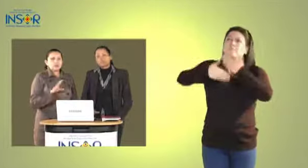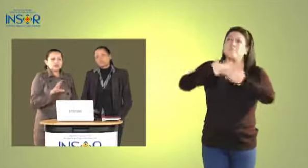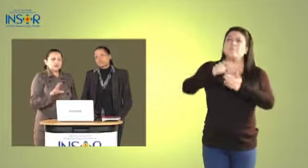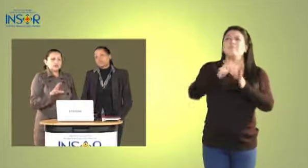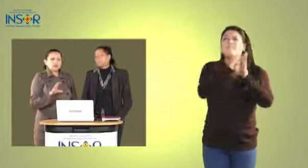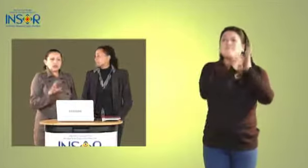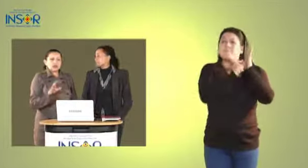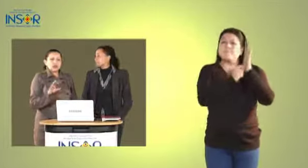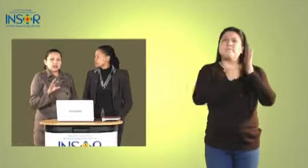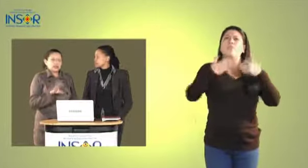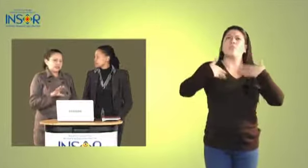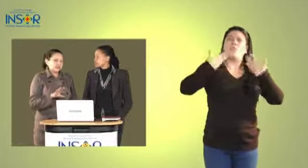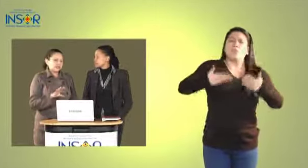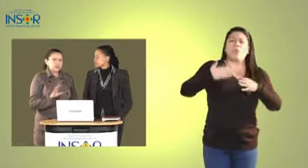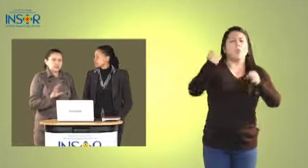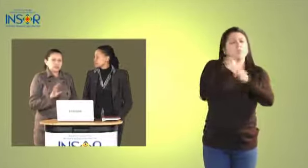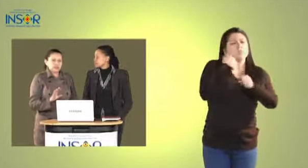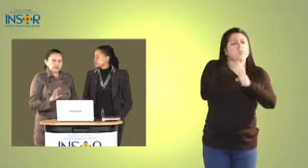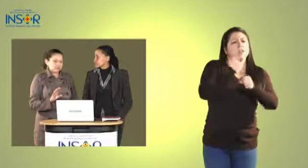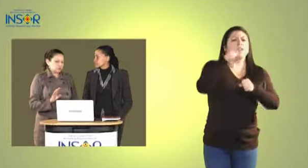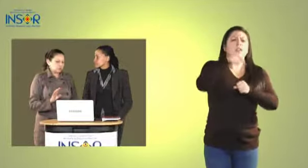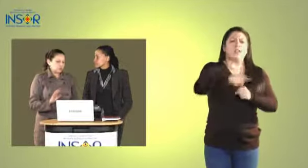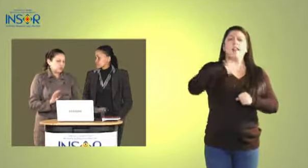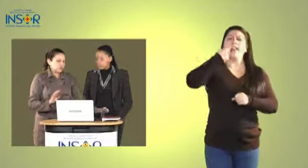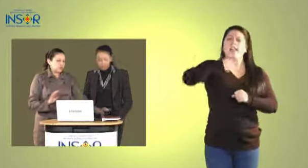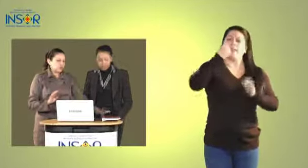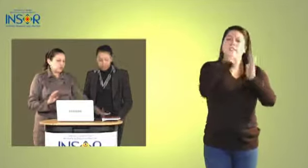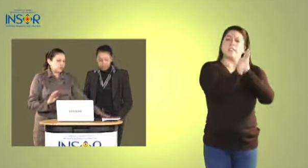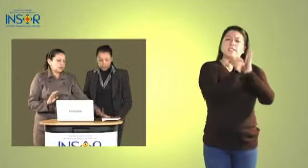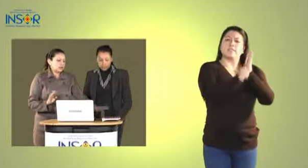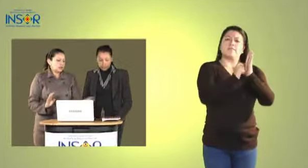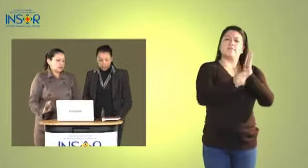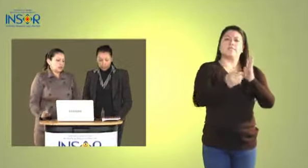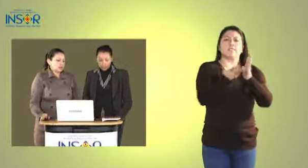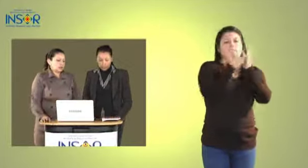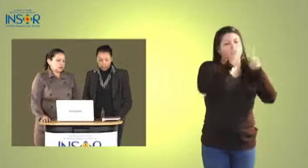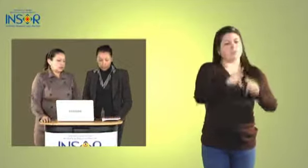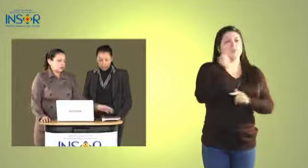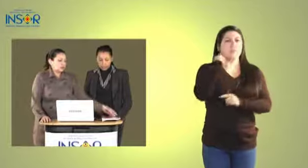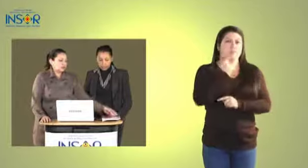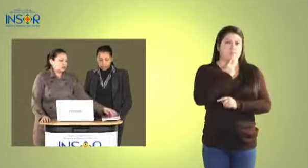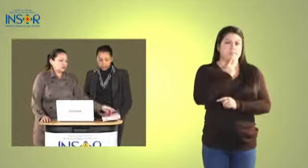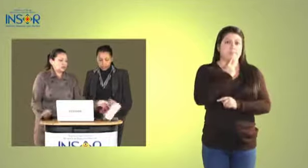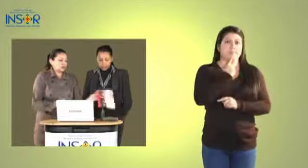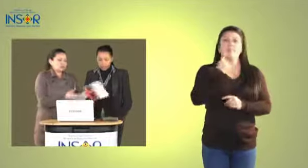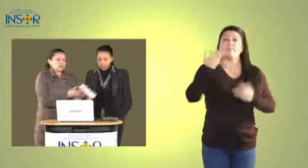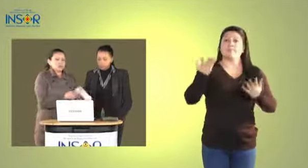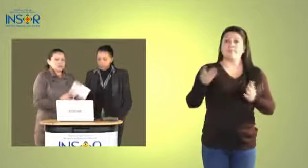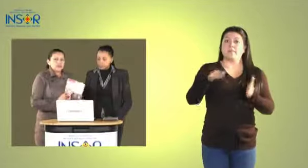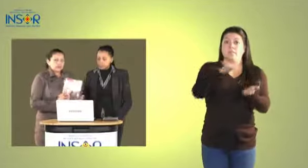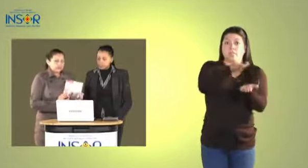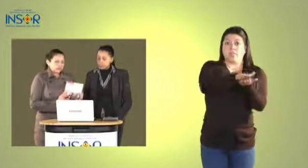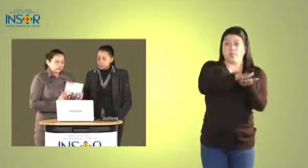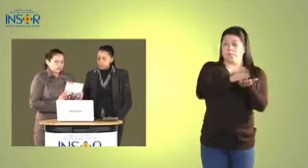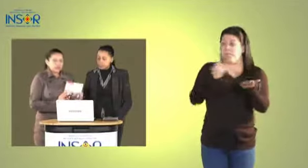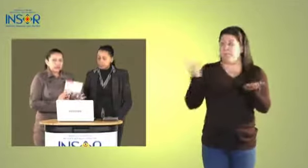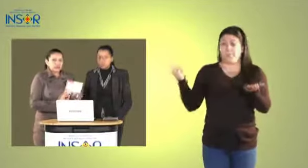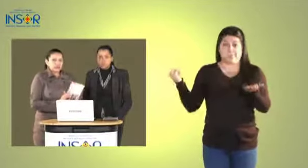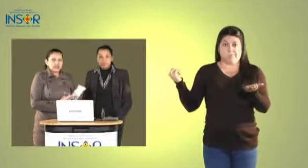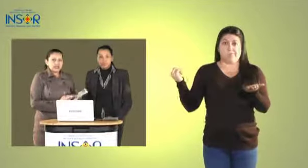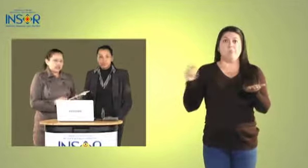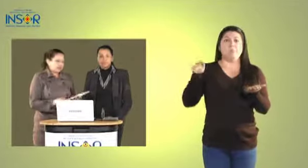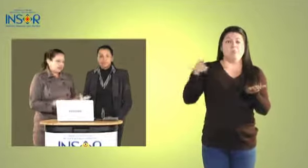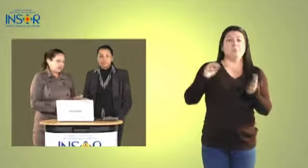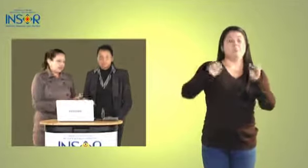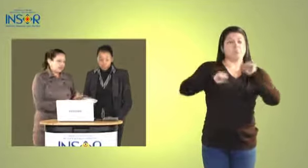cuenta al momento de trabajar la lengua escrita con estudiantes sordos. Igual el documento que les mostró en físico también lo pueden encontrar